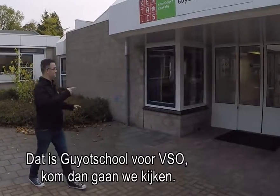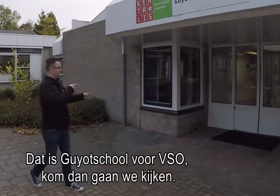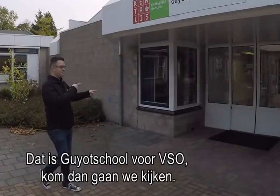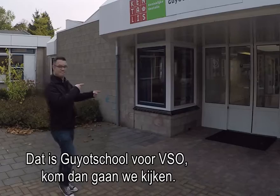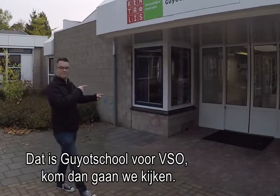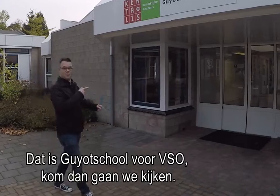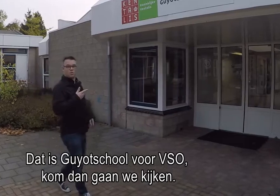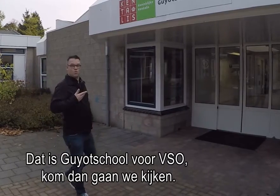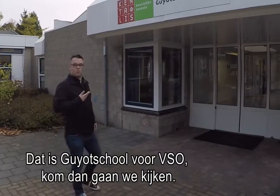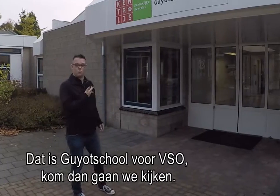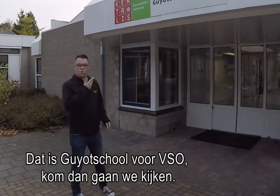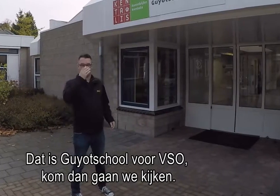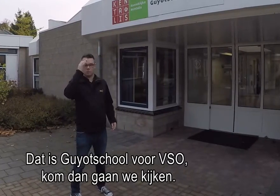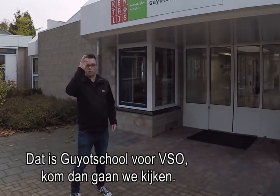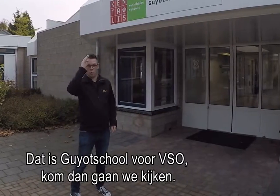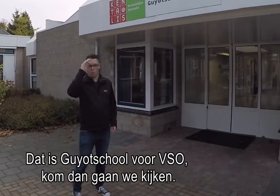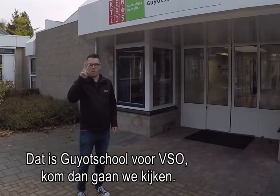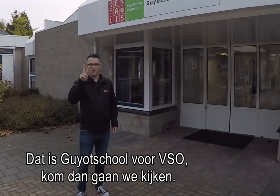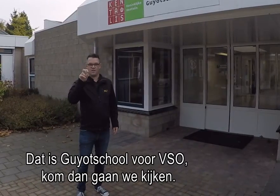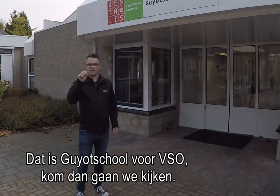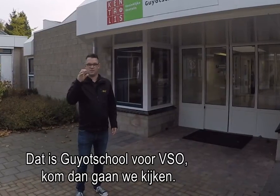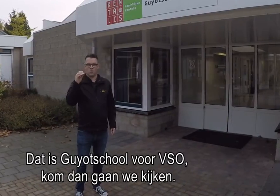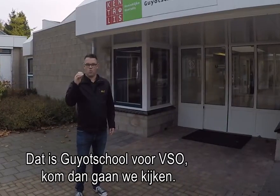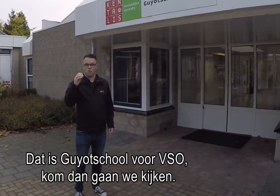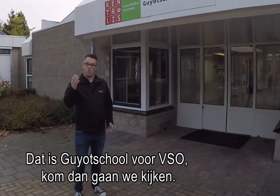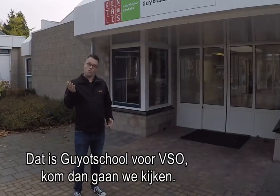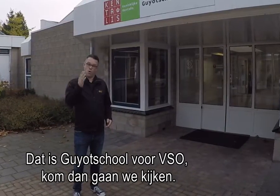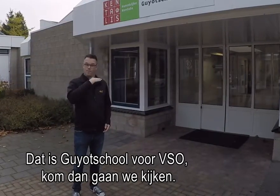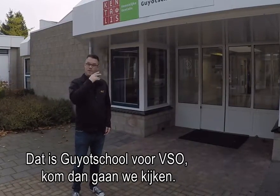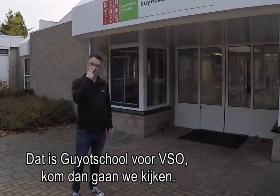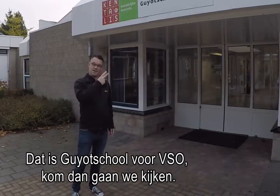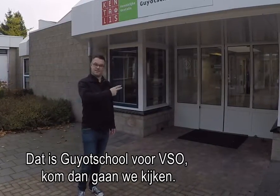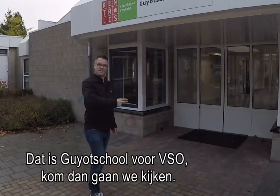Dit is de GUJO-school voor het VSO. Kom, gaan we kijken.